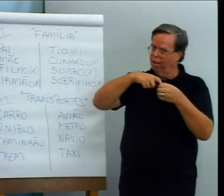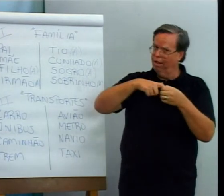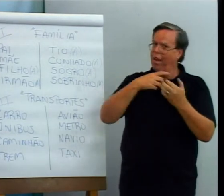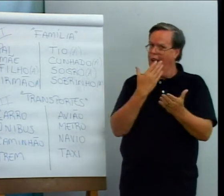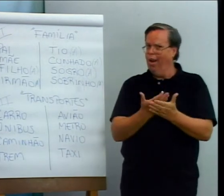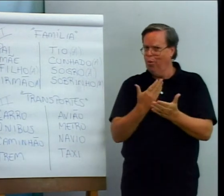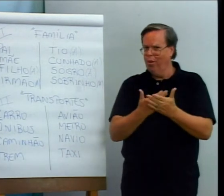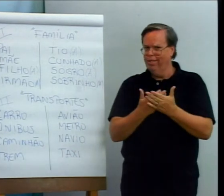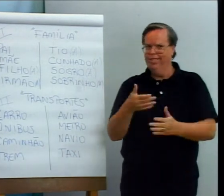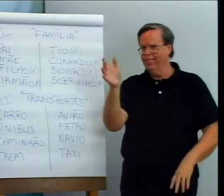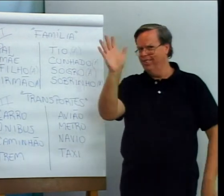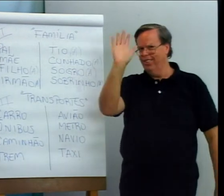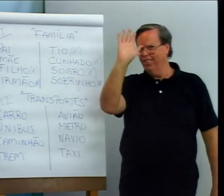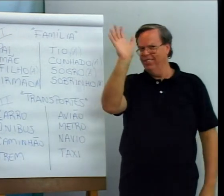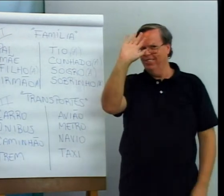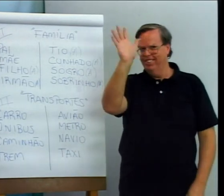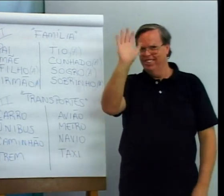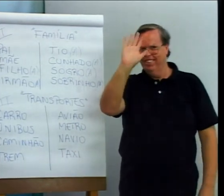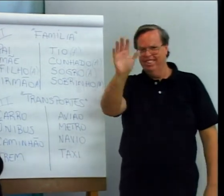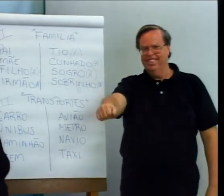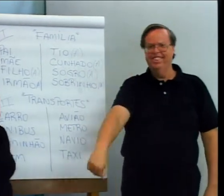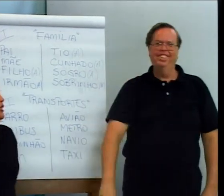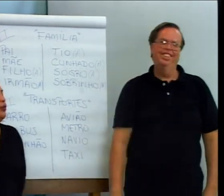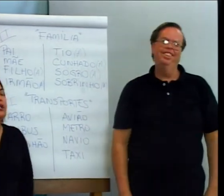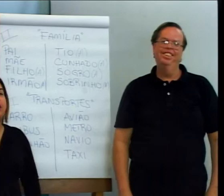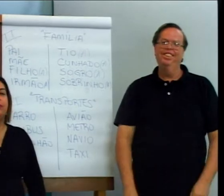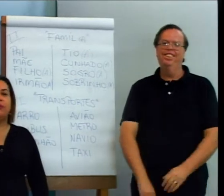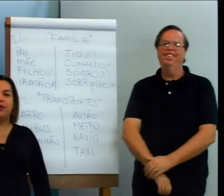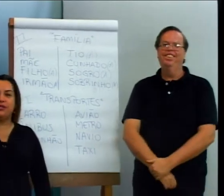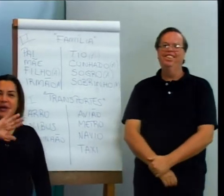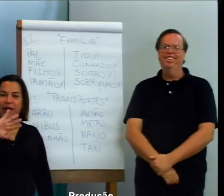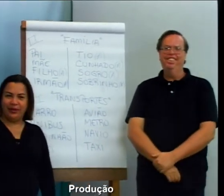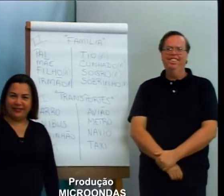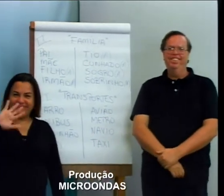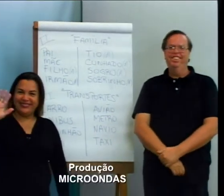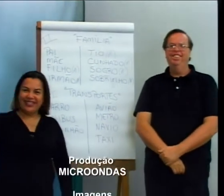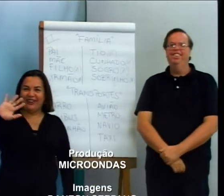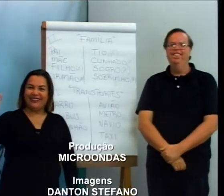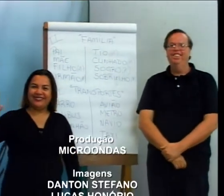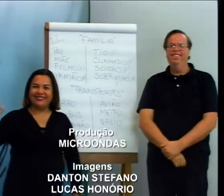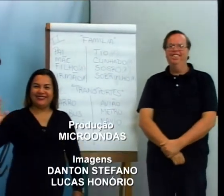Agora nós estamos terminando esse momento, voltaremos na próxima aula.